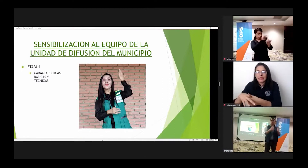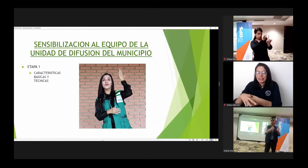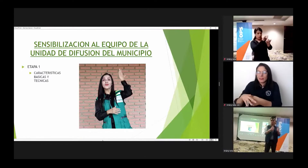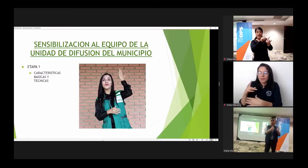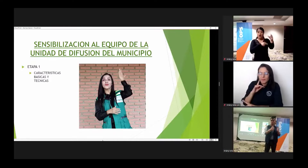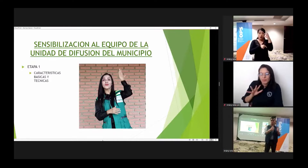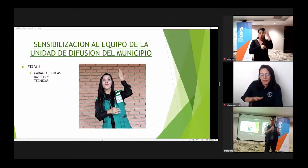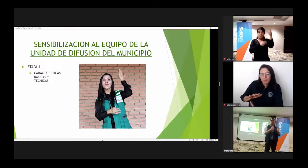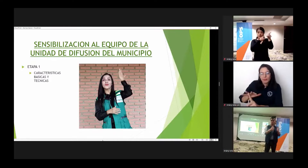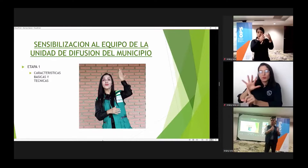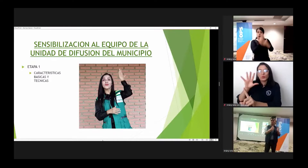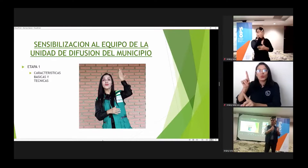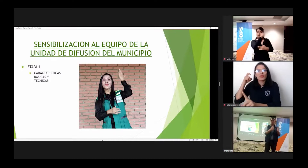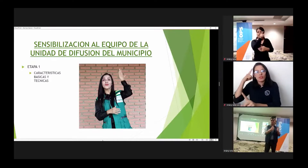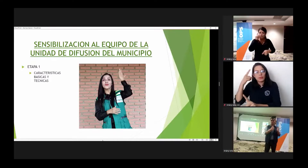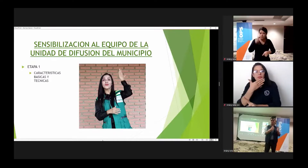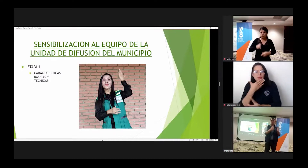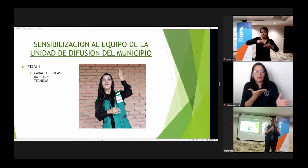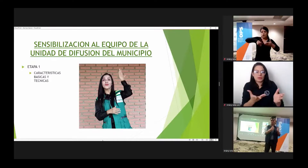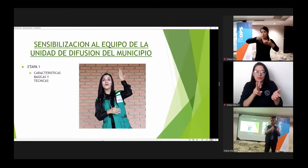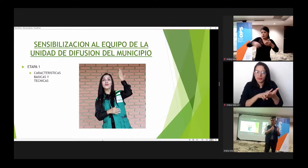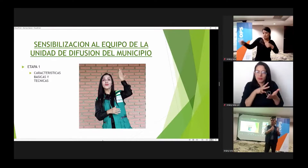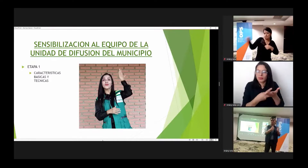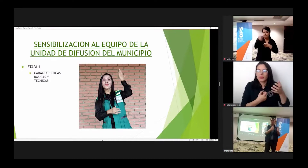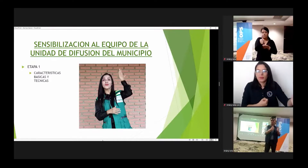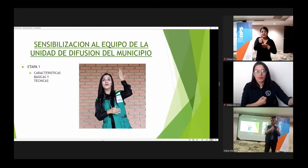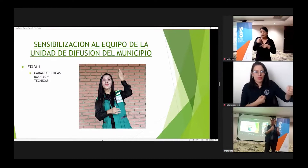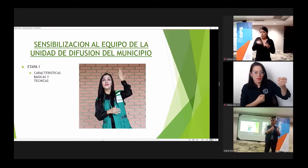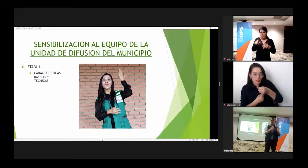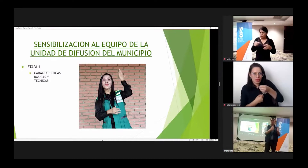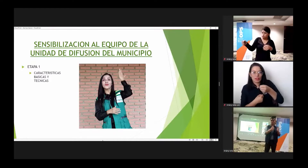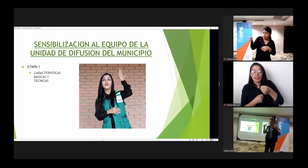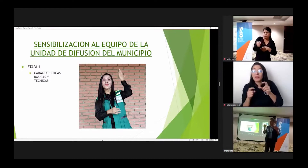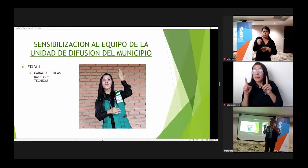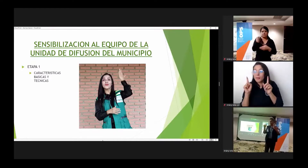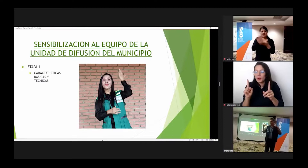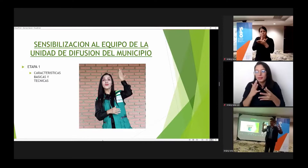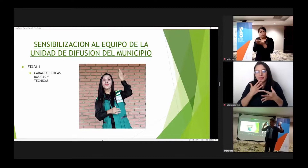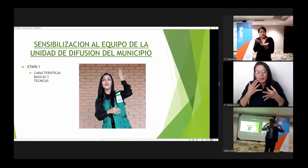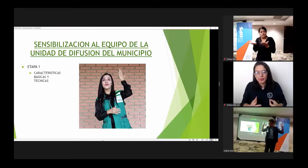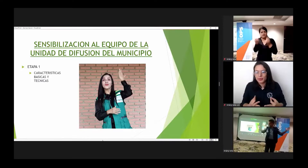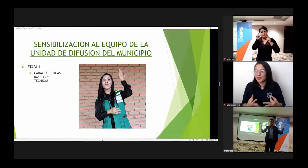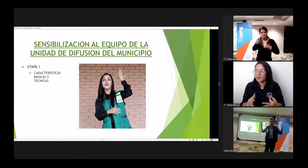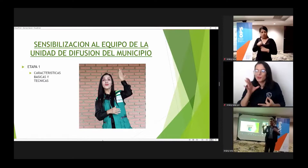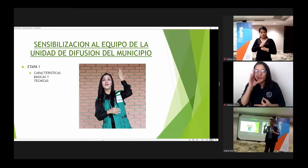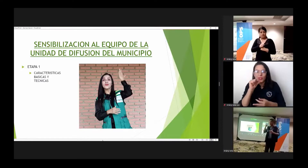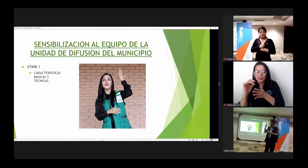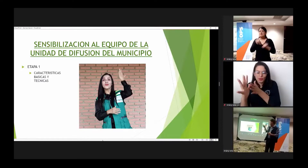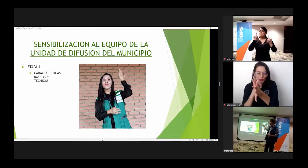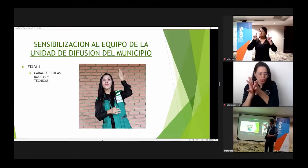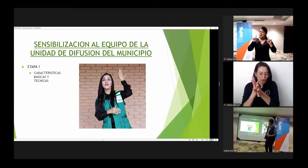gobernantes pudieran contratar el servicio de interpretación. Pero realmente había mucha desinformación,